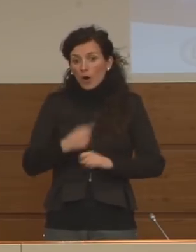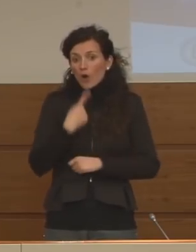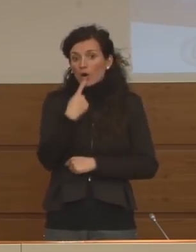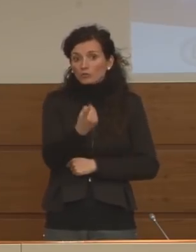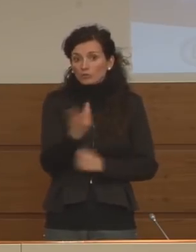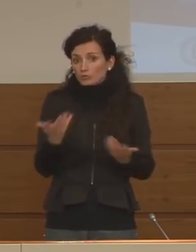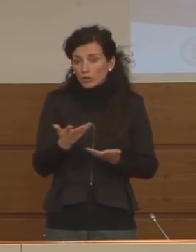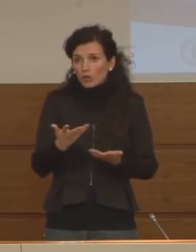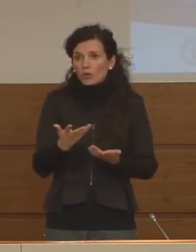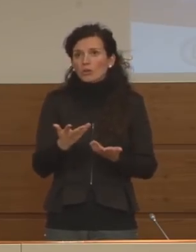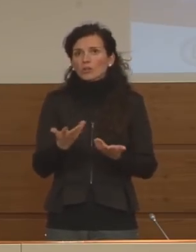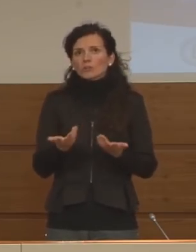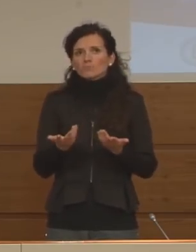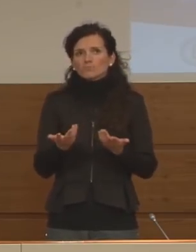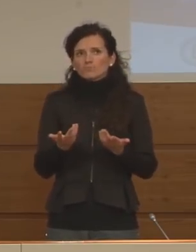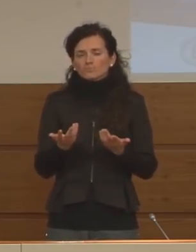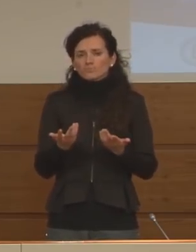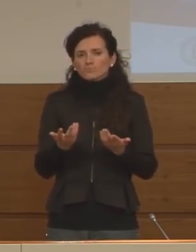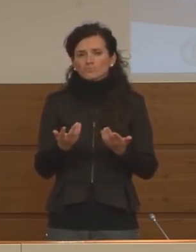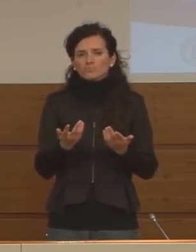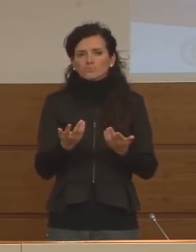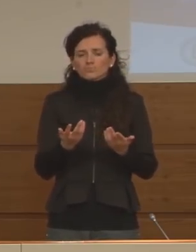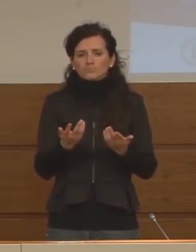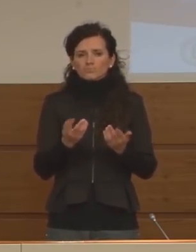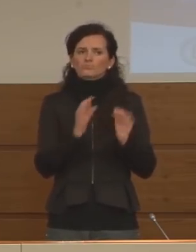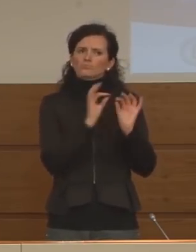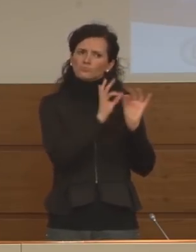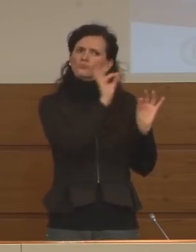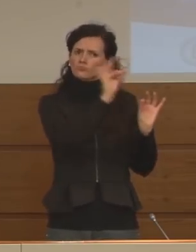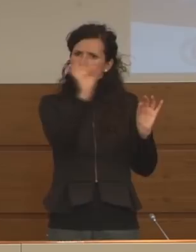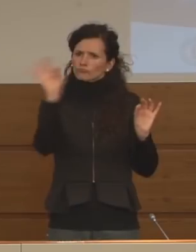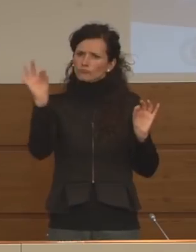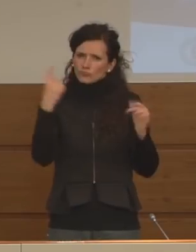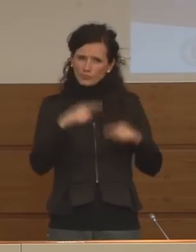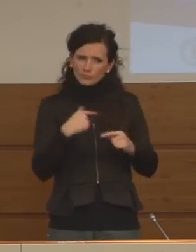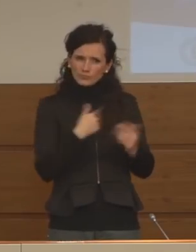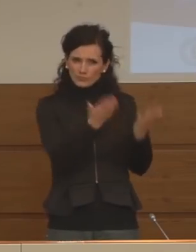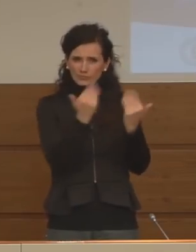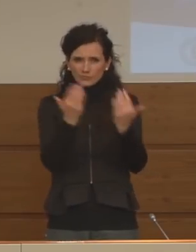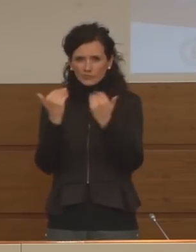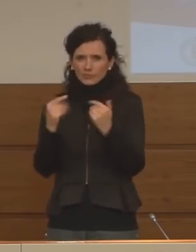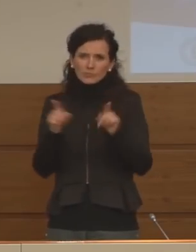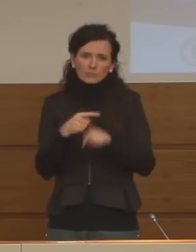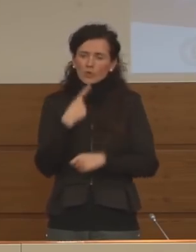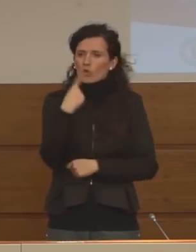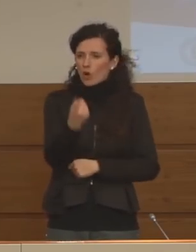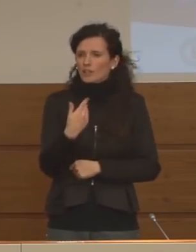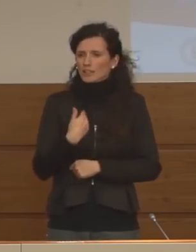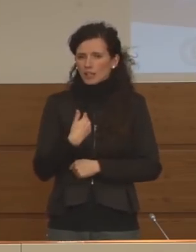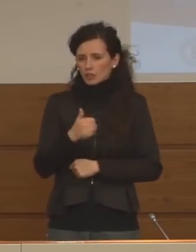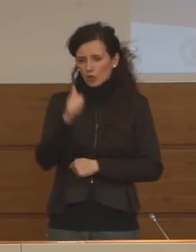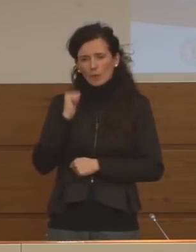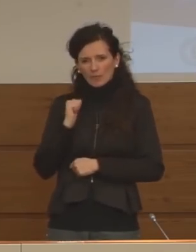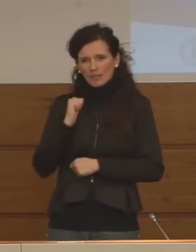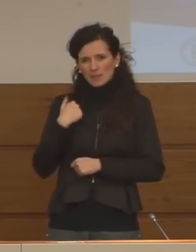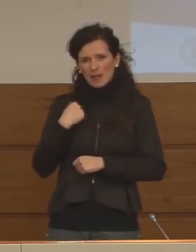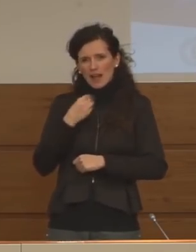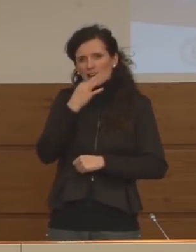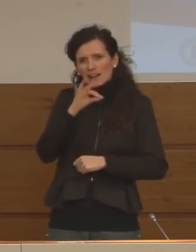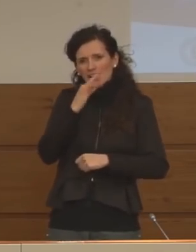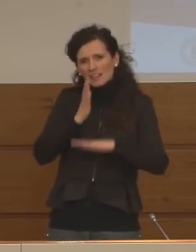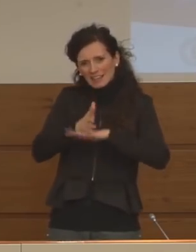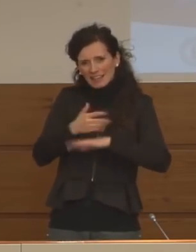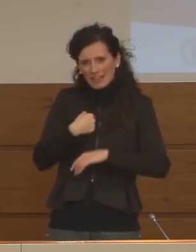che abbiamo alcune fonti di approvvigionamento che ho citato variamente nel mio intervento